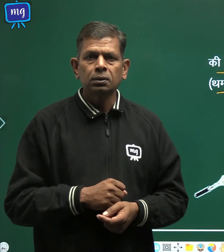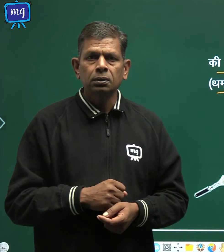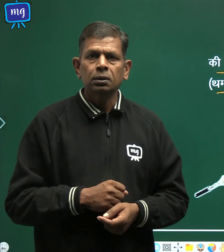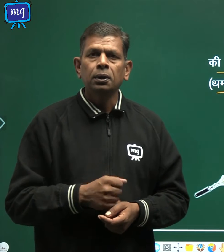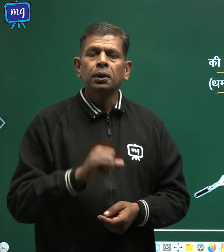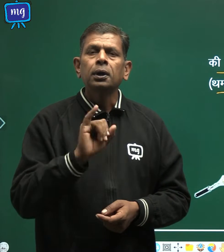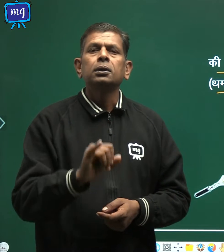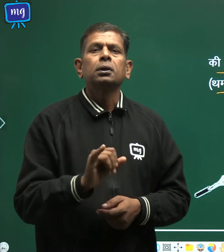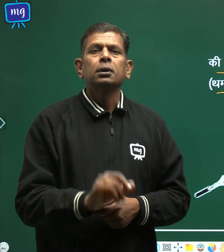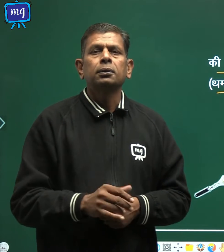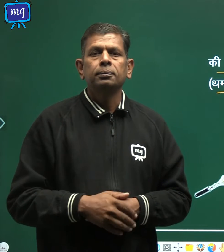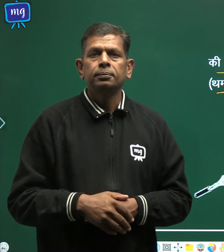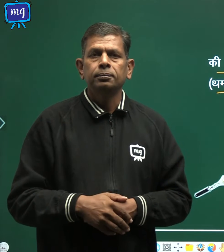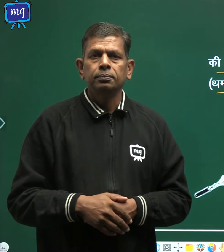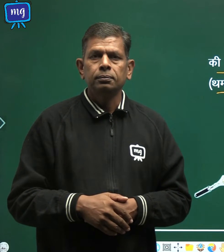कहते हैं।